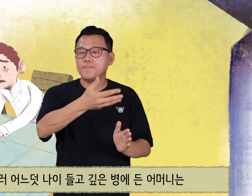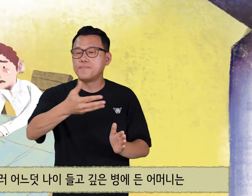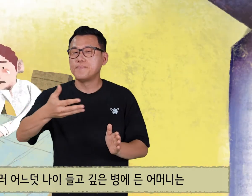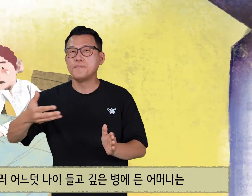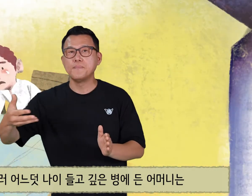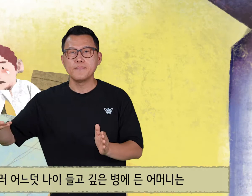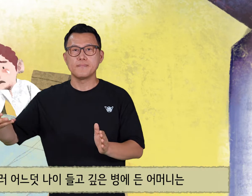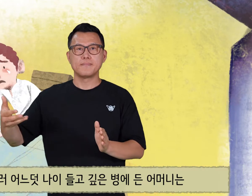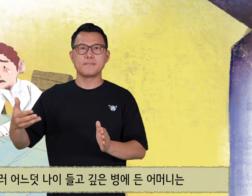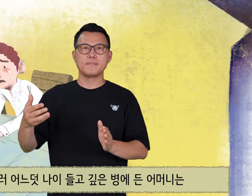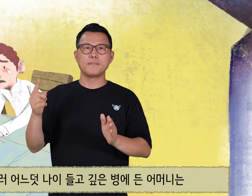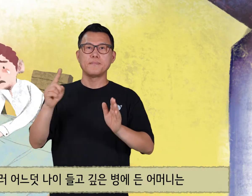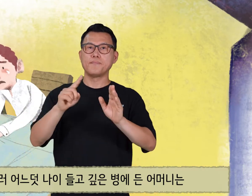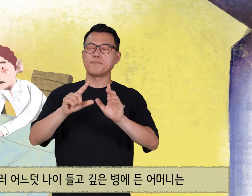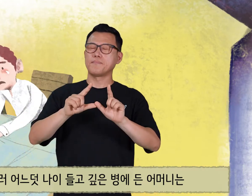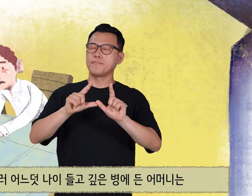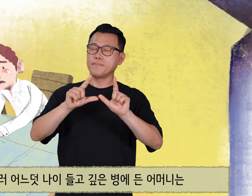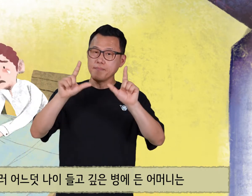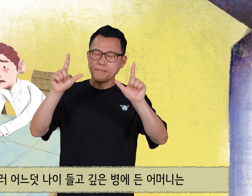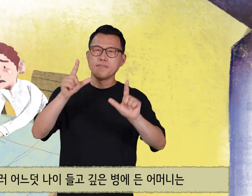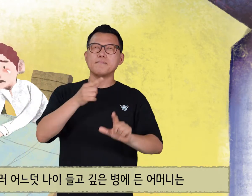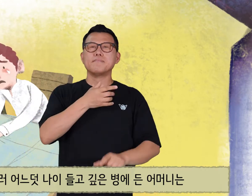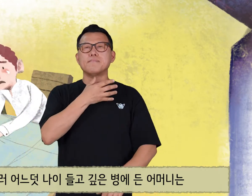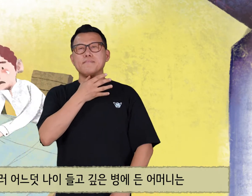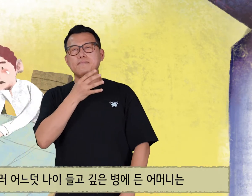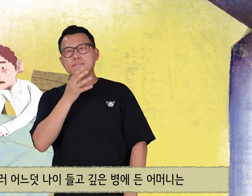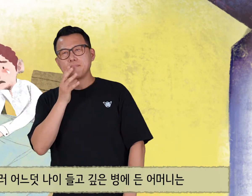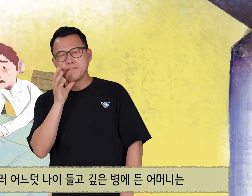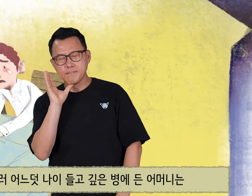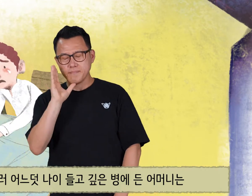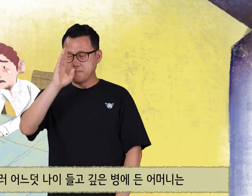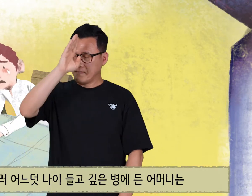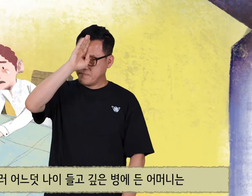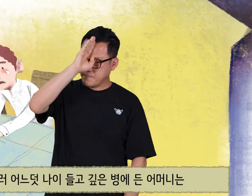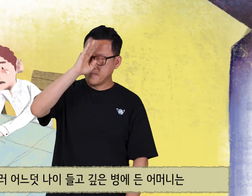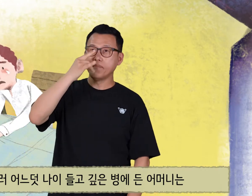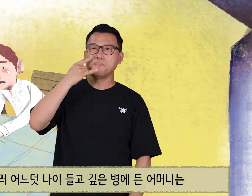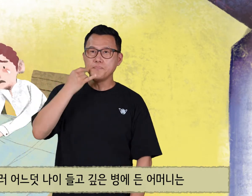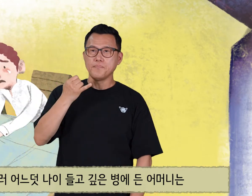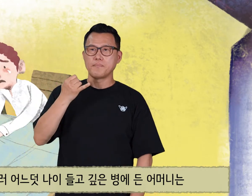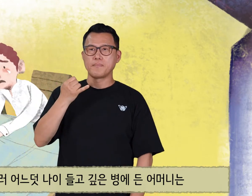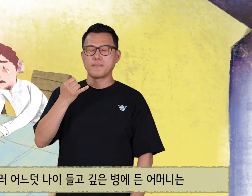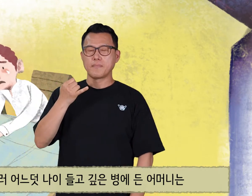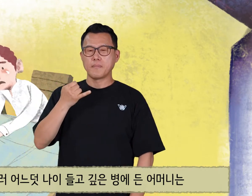시간이 흘러 어느덧 나이 들고 깊은 병에 든 어머니는